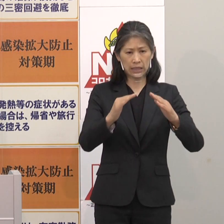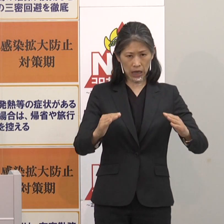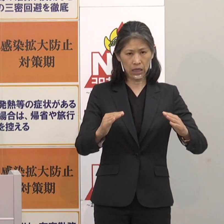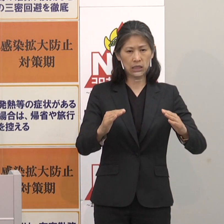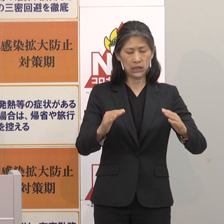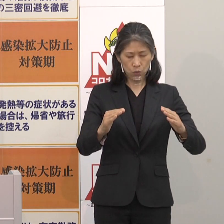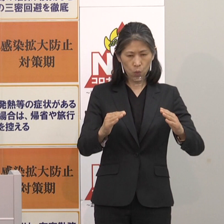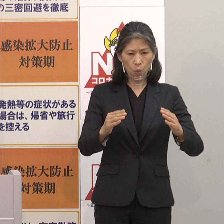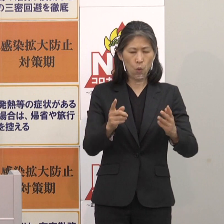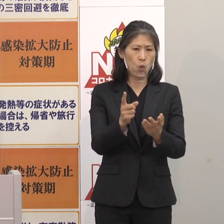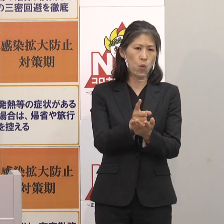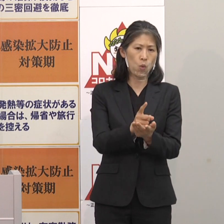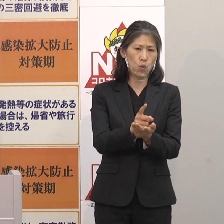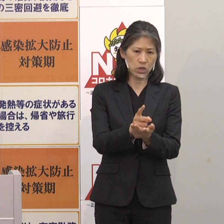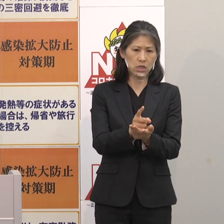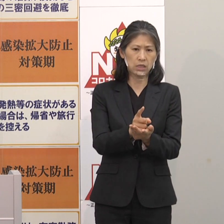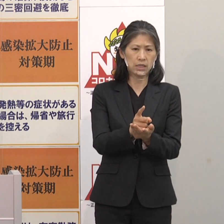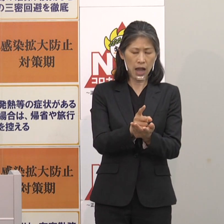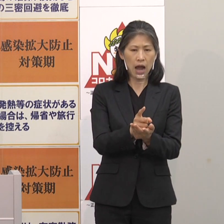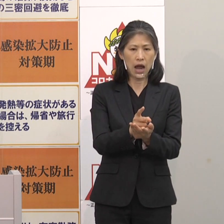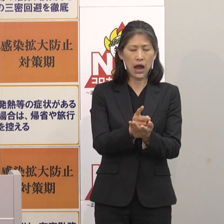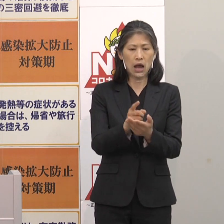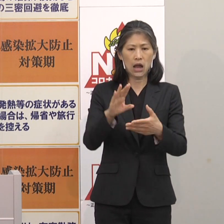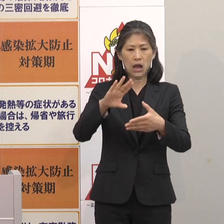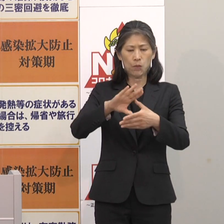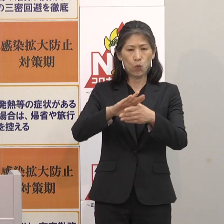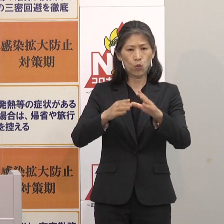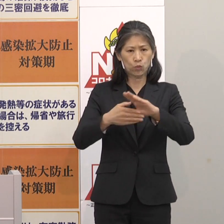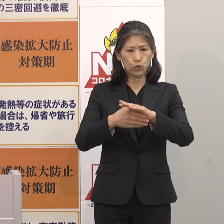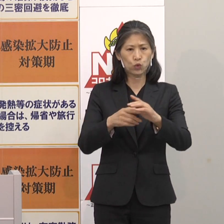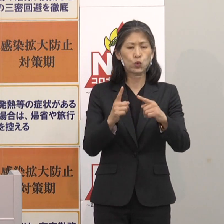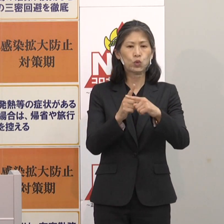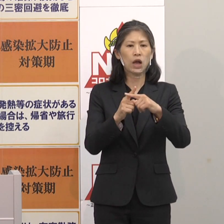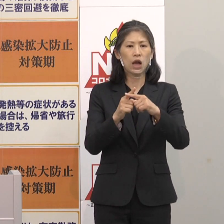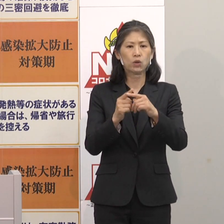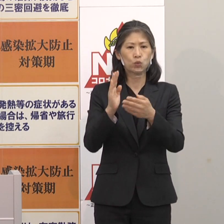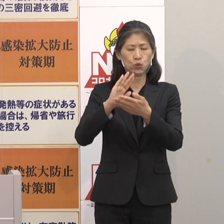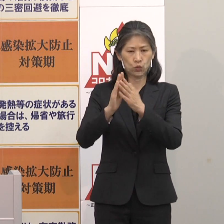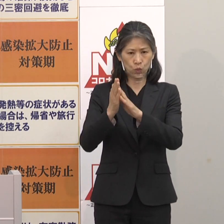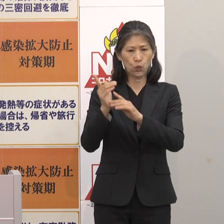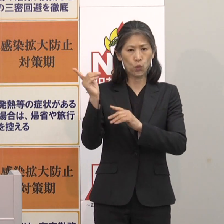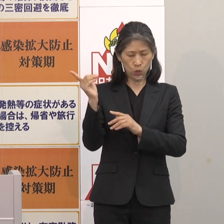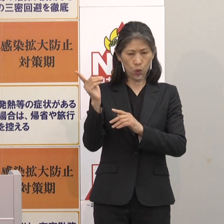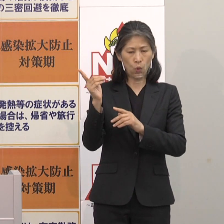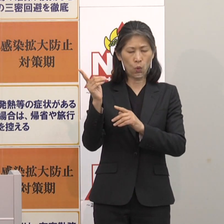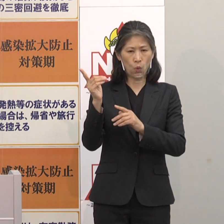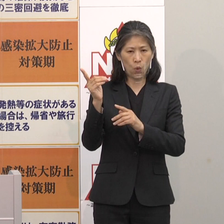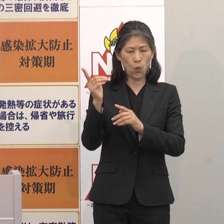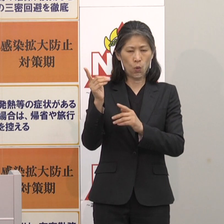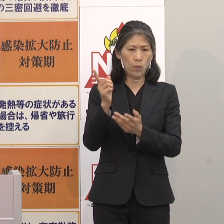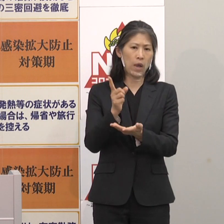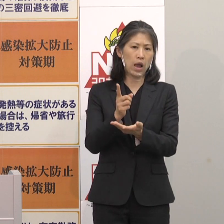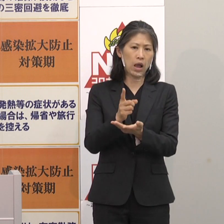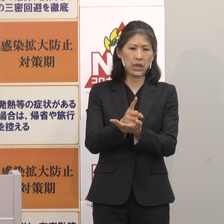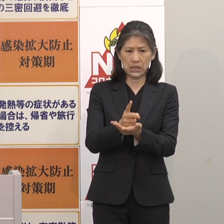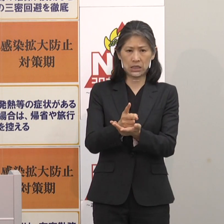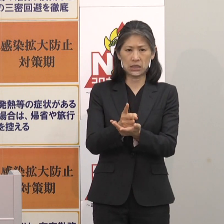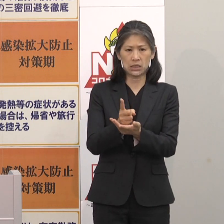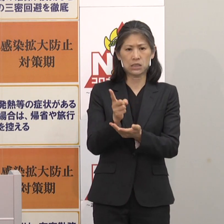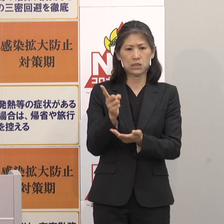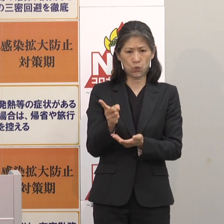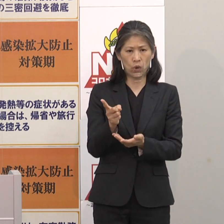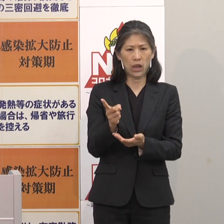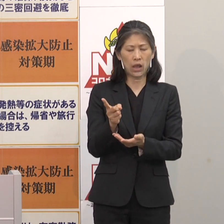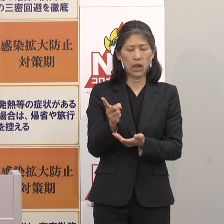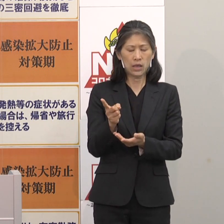いて、この感染症対策を実施しているというふうに理解